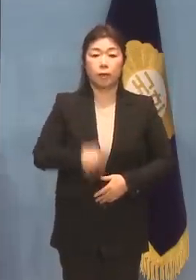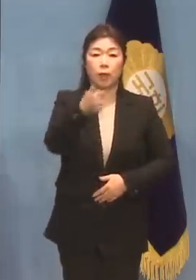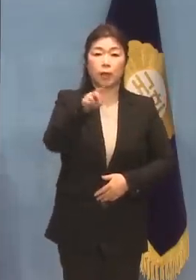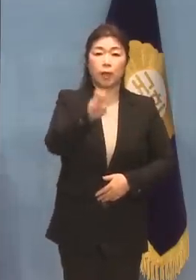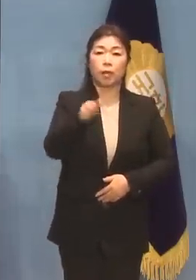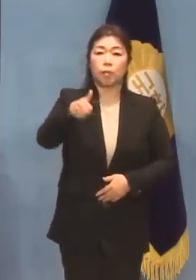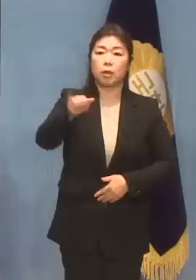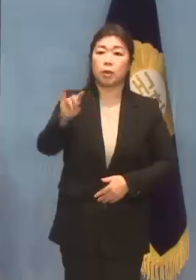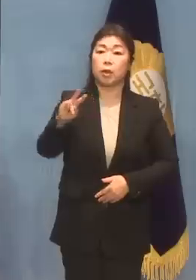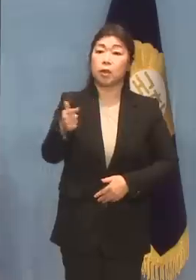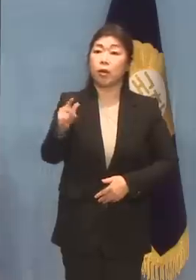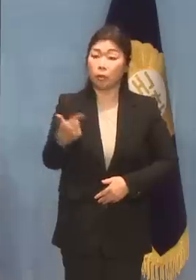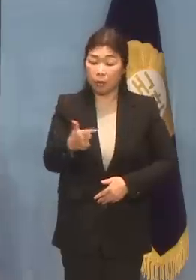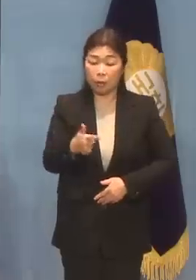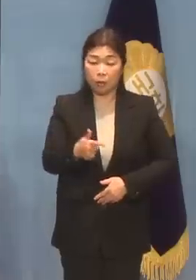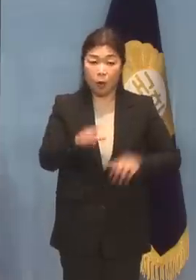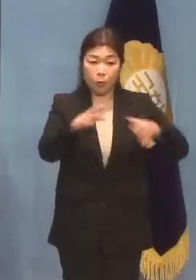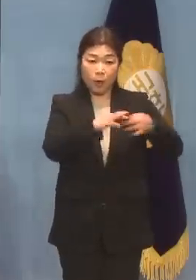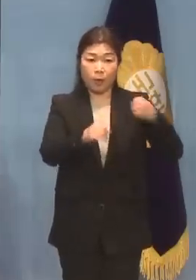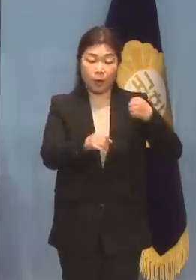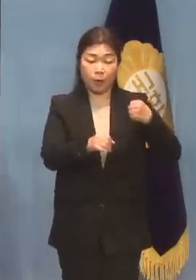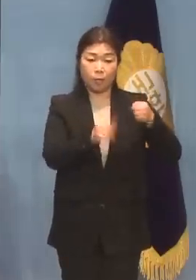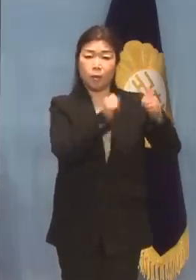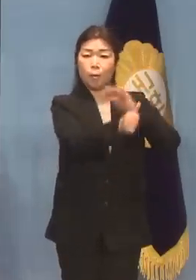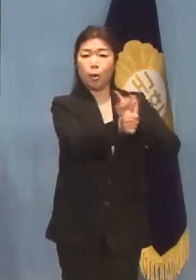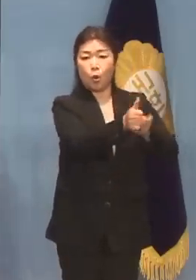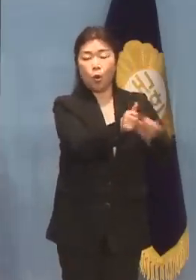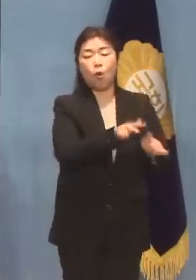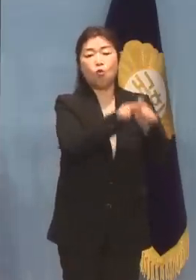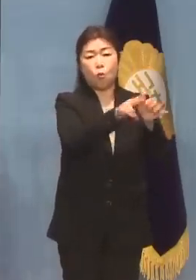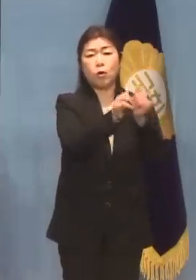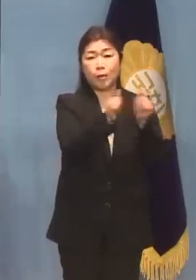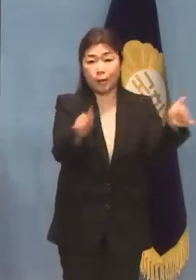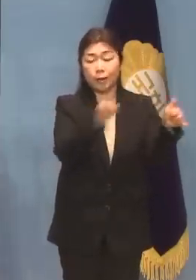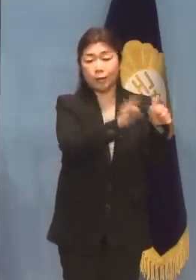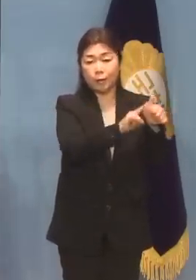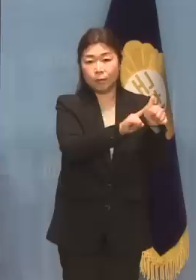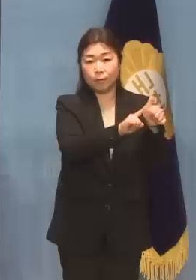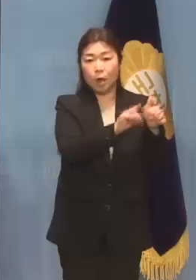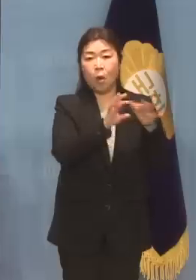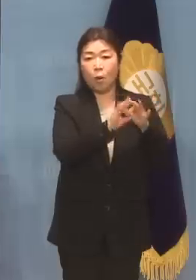김기현 국민의힘 당대표 후보는 김기현 형제